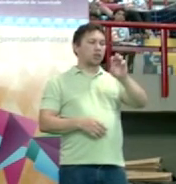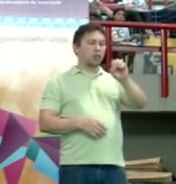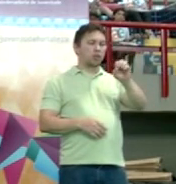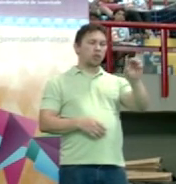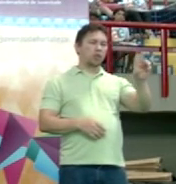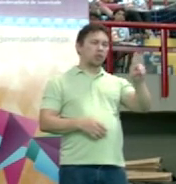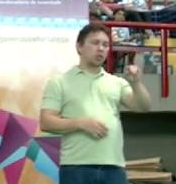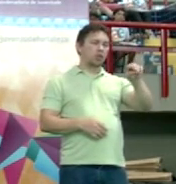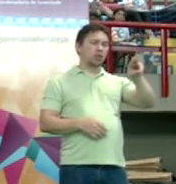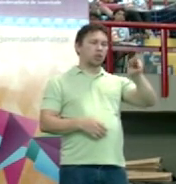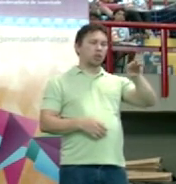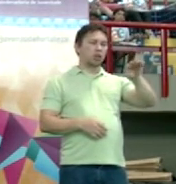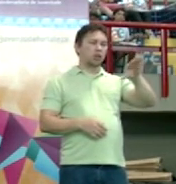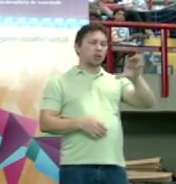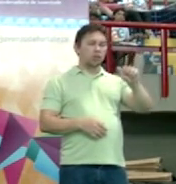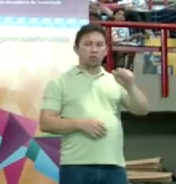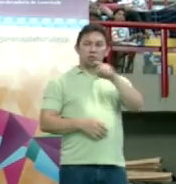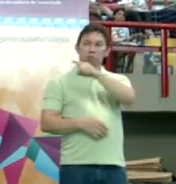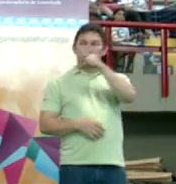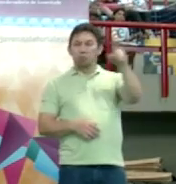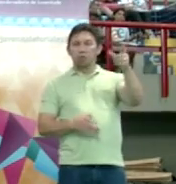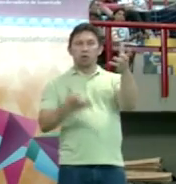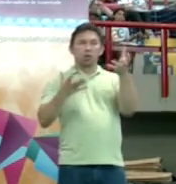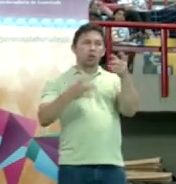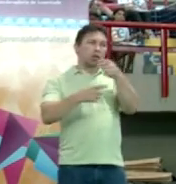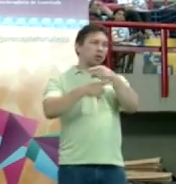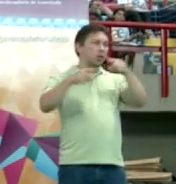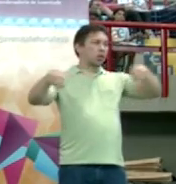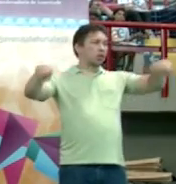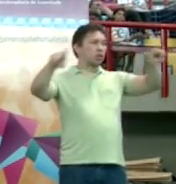Eletrodinâmica. Eu queria que vocês